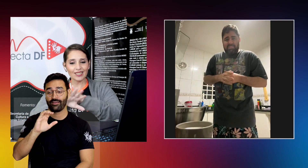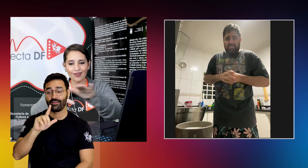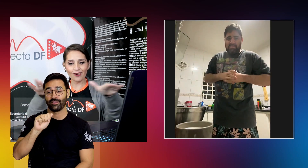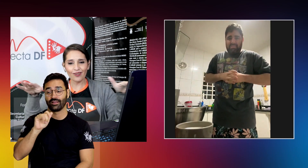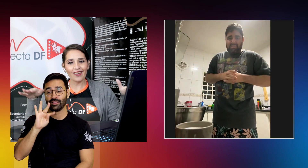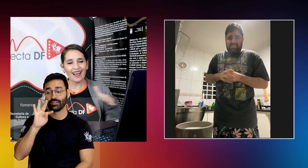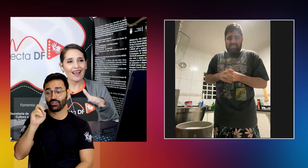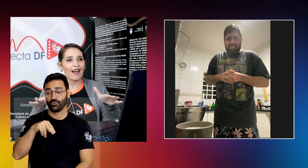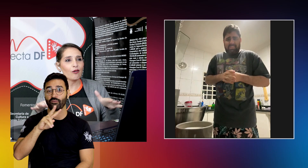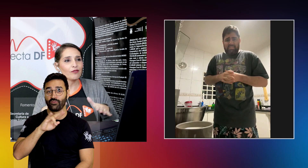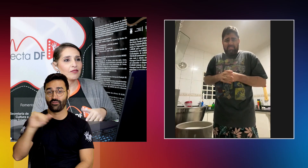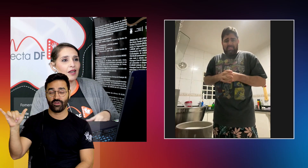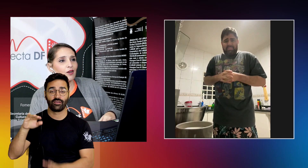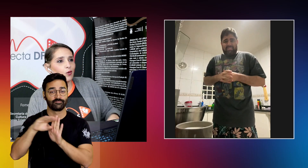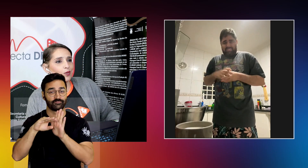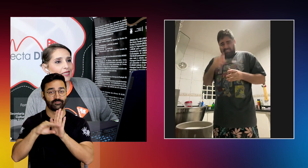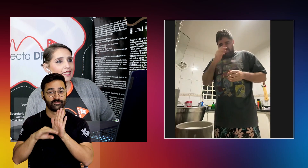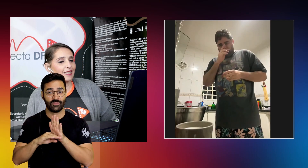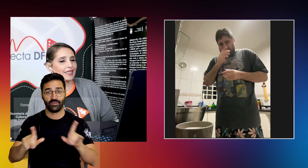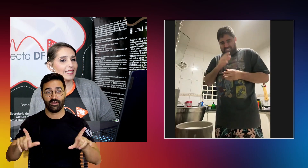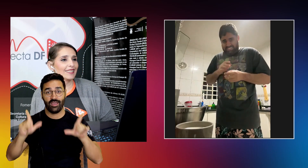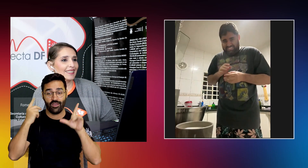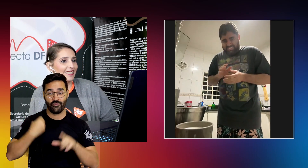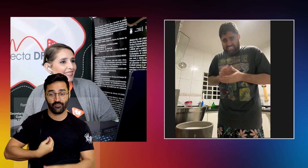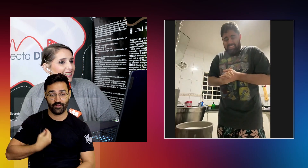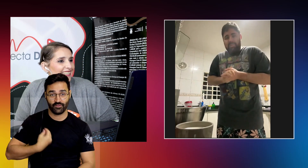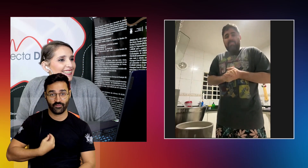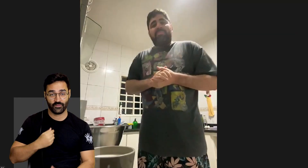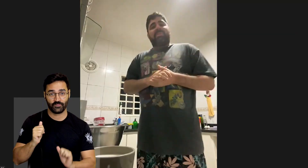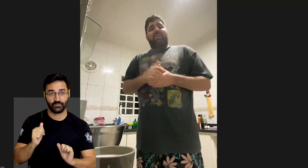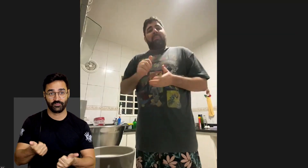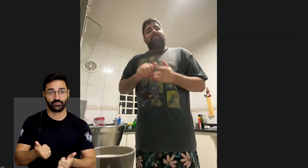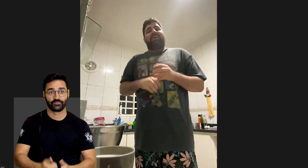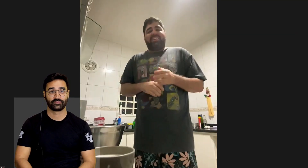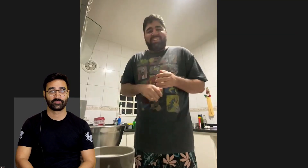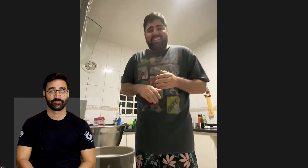receita aqui, ó, ao vivo e a cores.